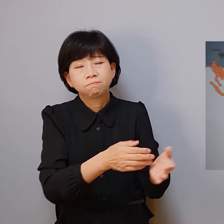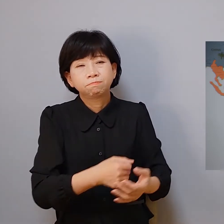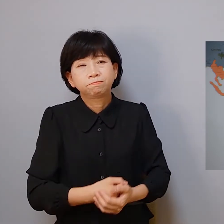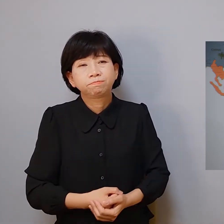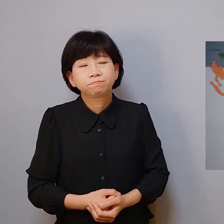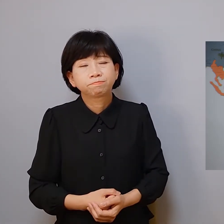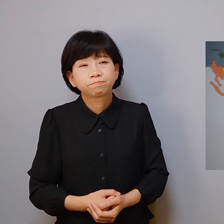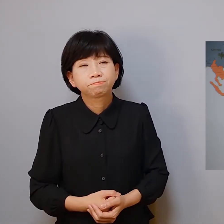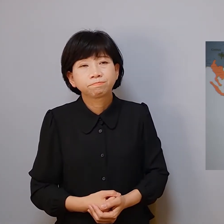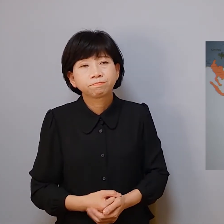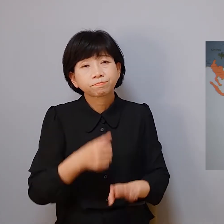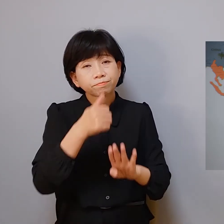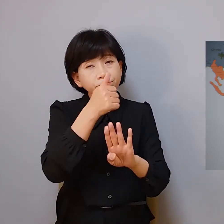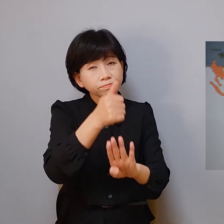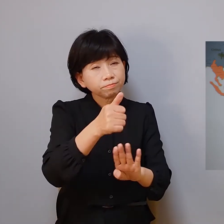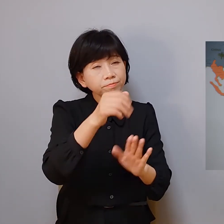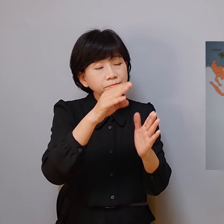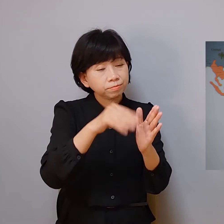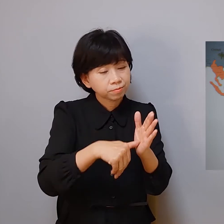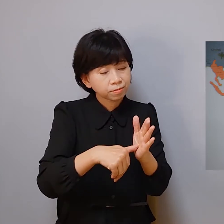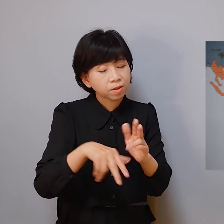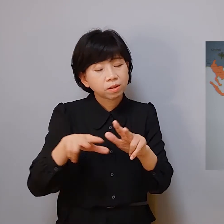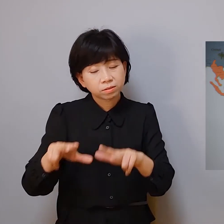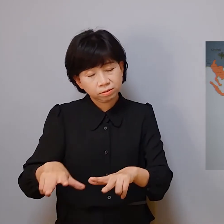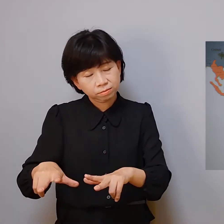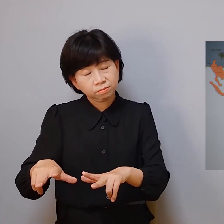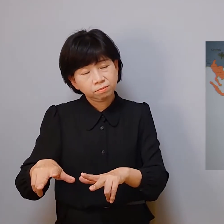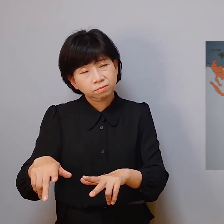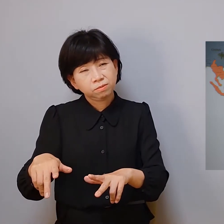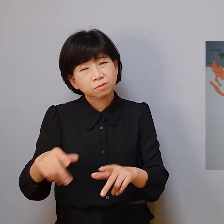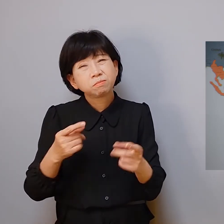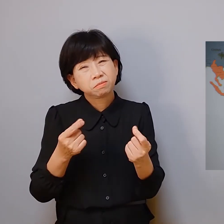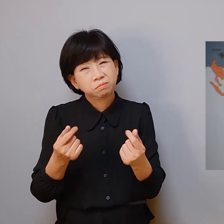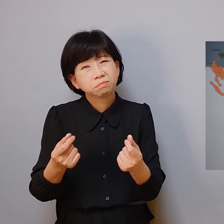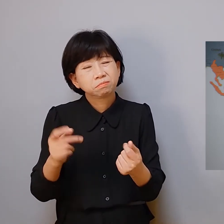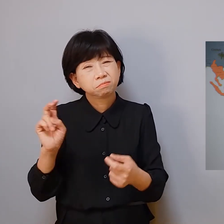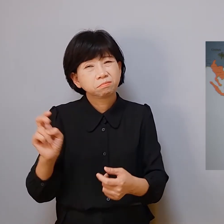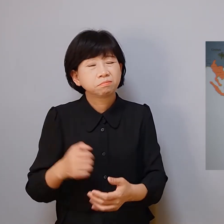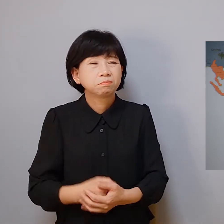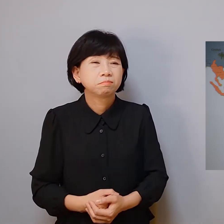하박국 시대와 별반 다를 바가 없는 그때가 있었습니다.